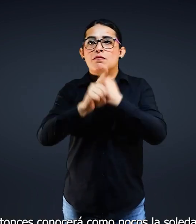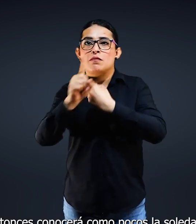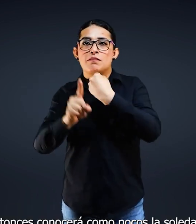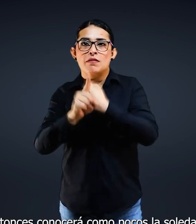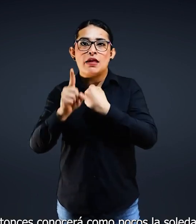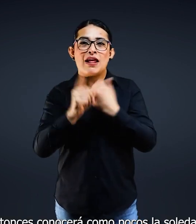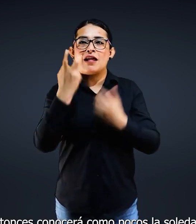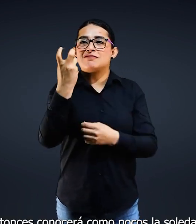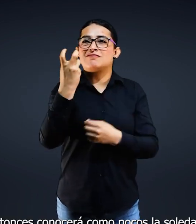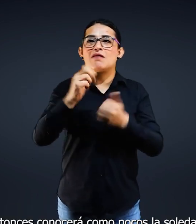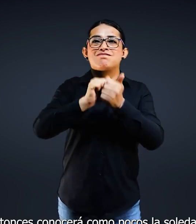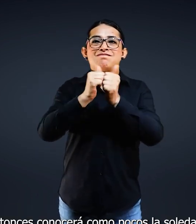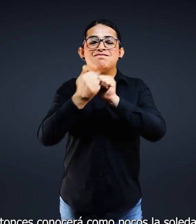Entonces conocerá como pocos la soledad.